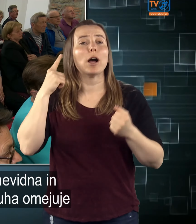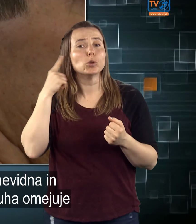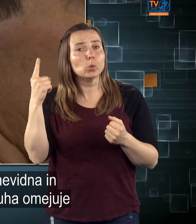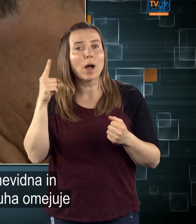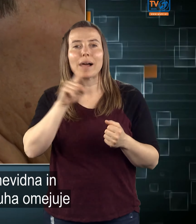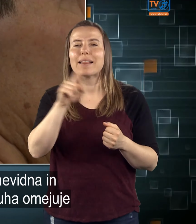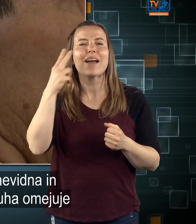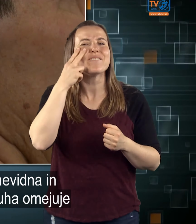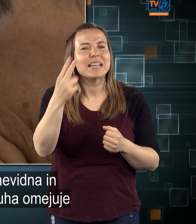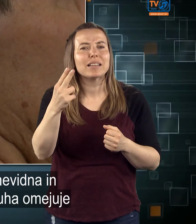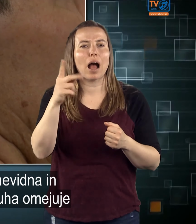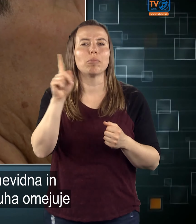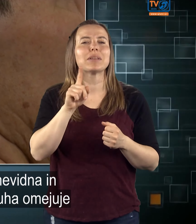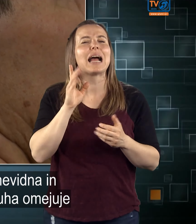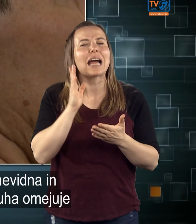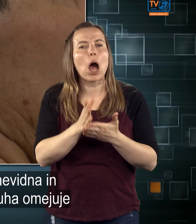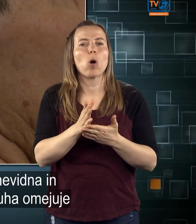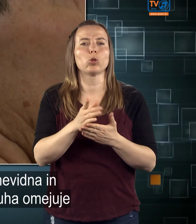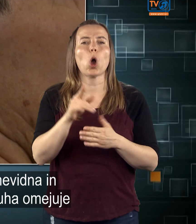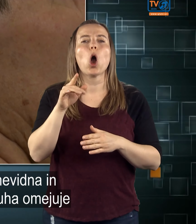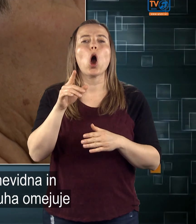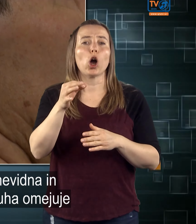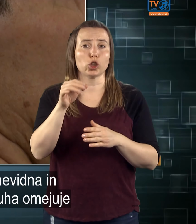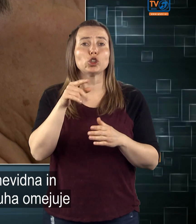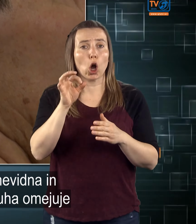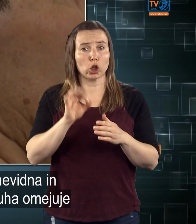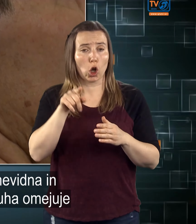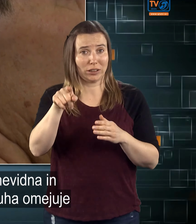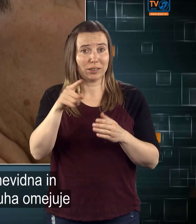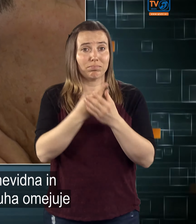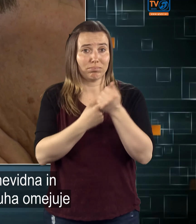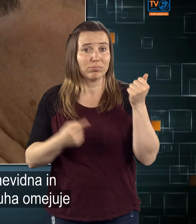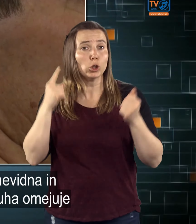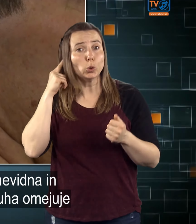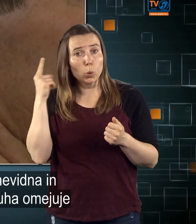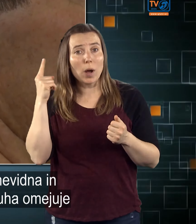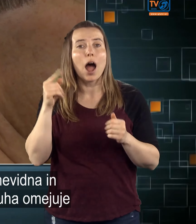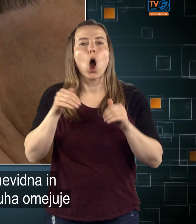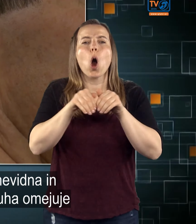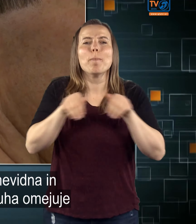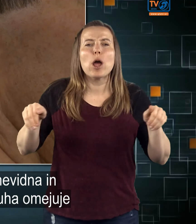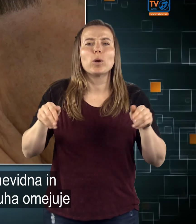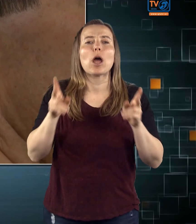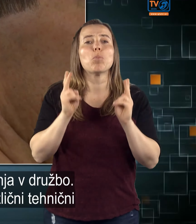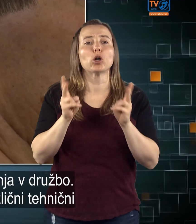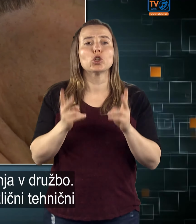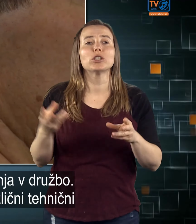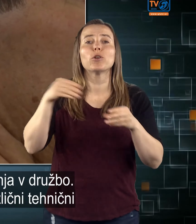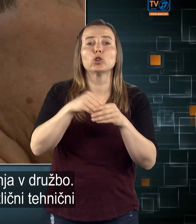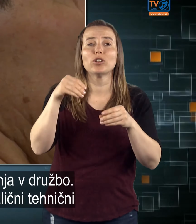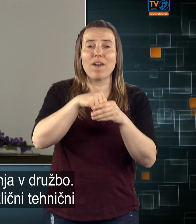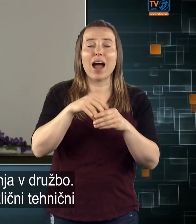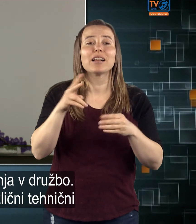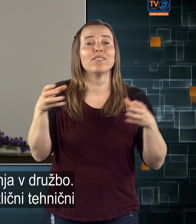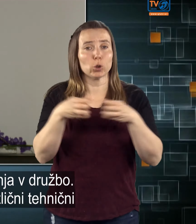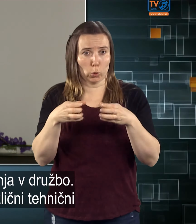Izguba sluha je nevidna in ravno odsotnost sluha omejuje možnosti vključevanja v družbo.